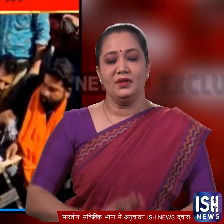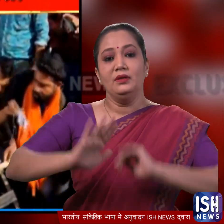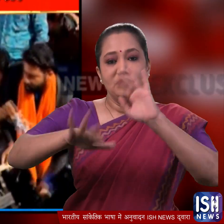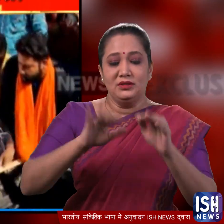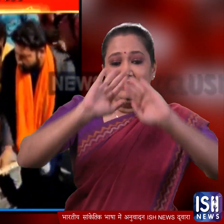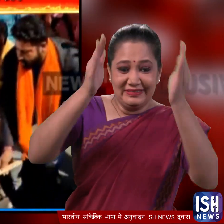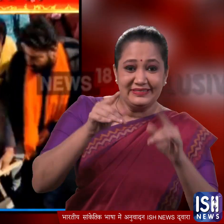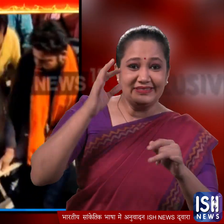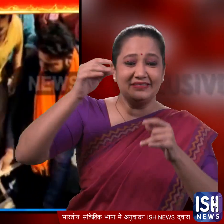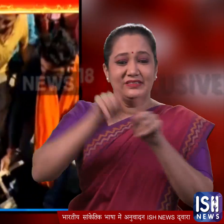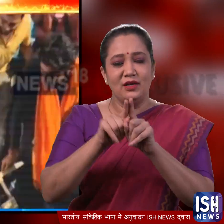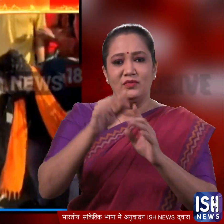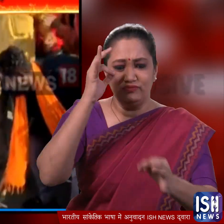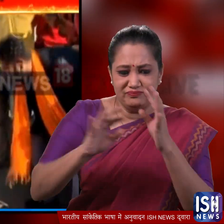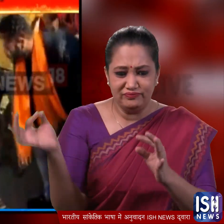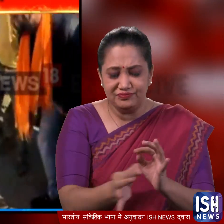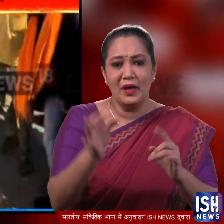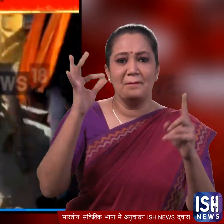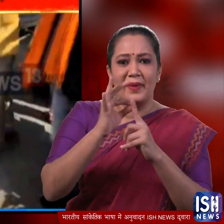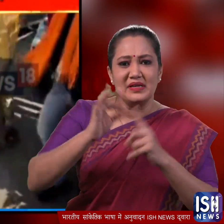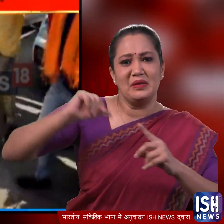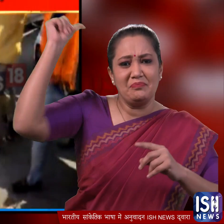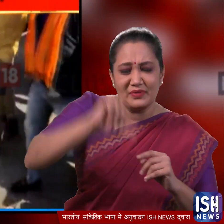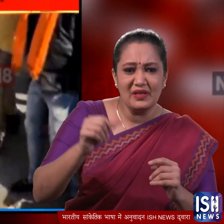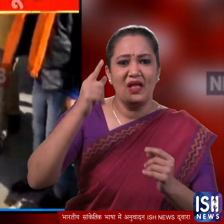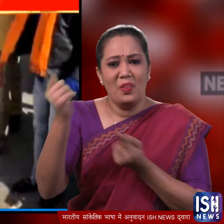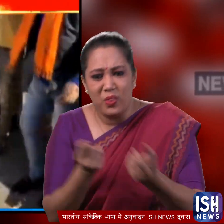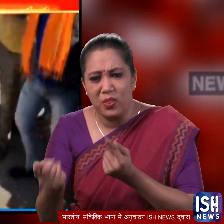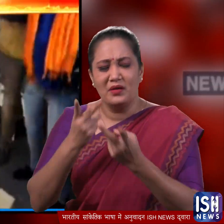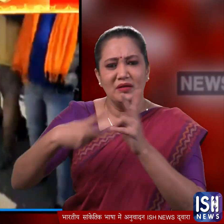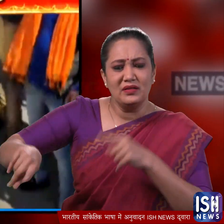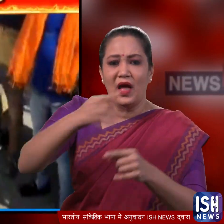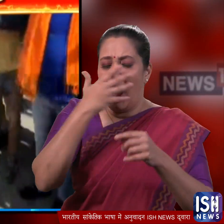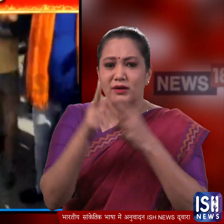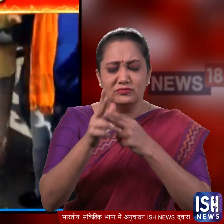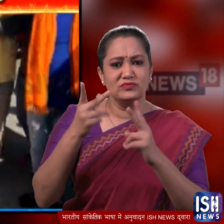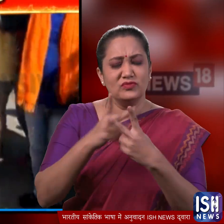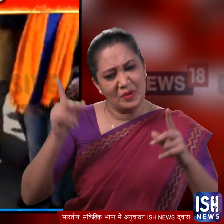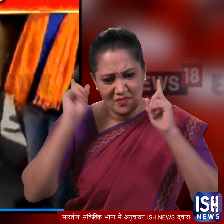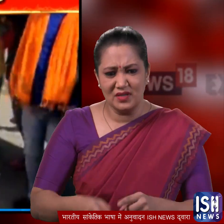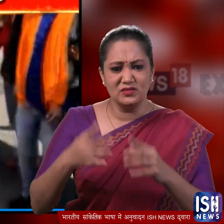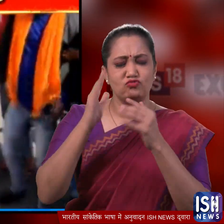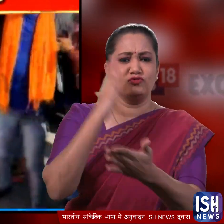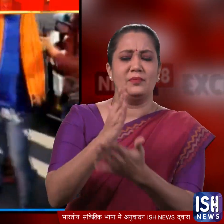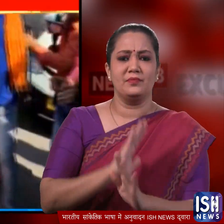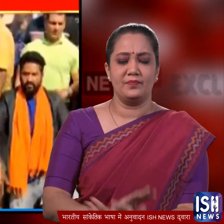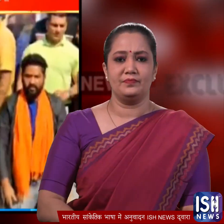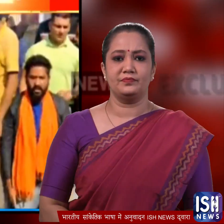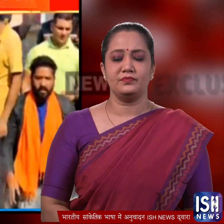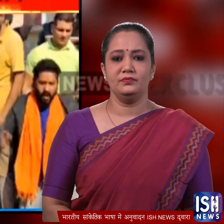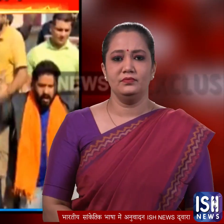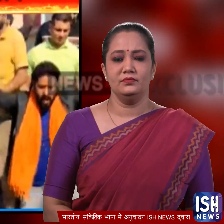बाद में इन कार्यकर्ताओं ने महबूबा मुफ्ती के पुतले फूंके और पाकिस्तान के इशारे पर हिंसा फैलाने वाले आतंकी संगठनों के खिलाफ भी नारेबाजी की।